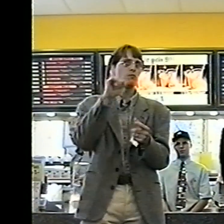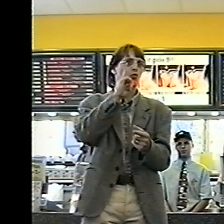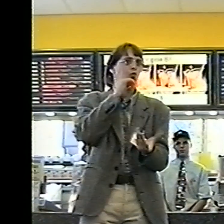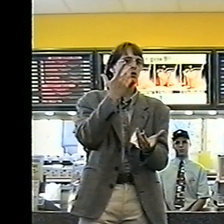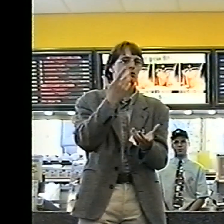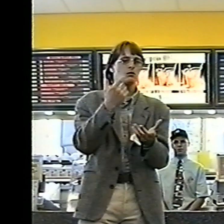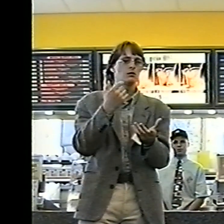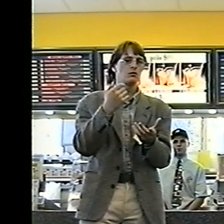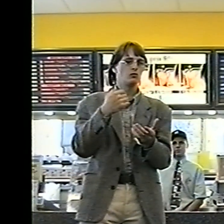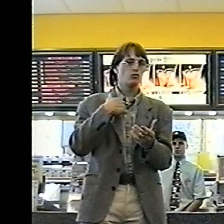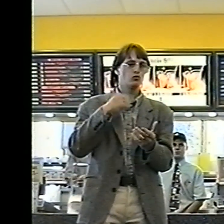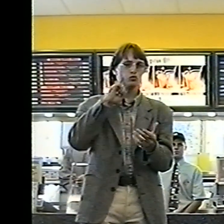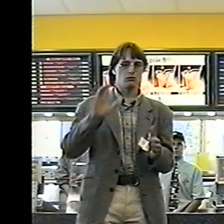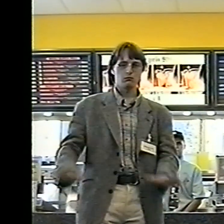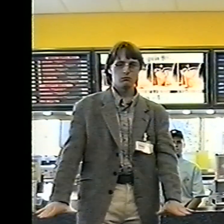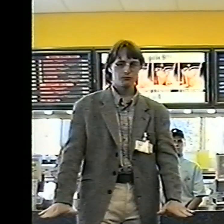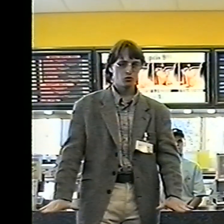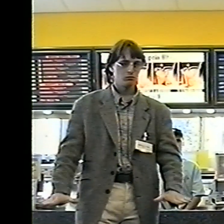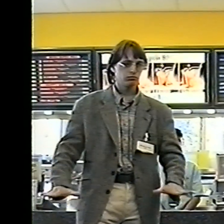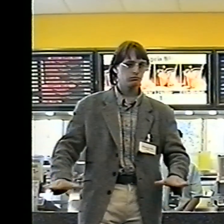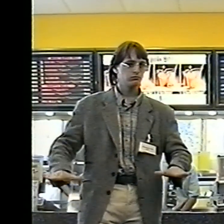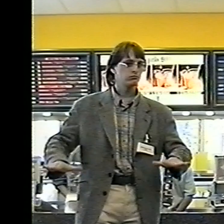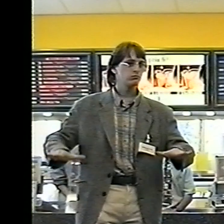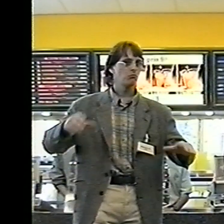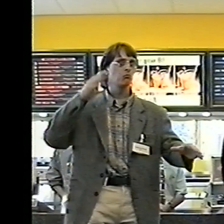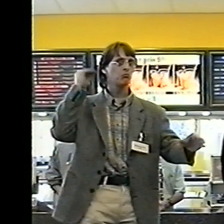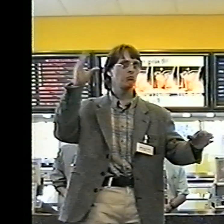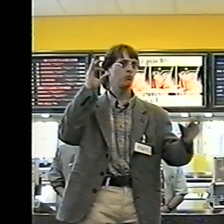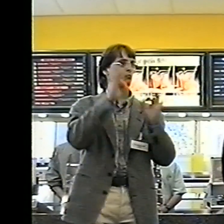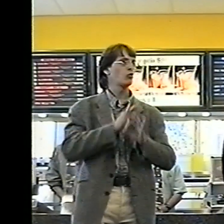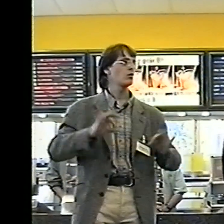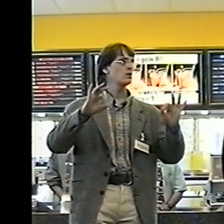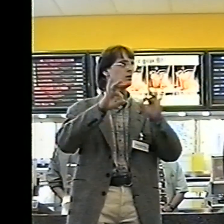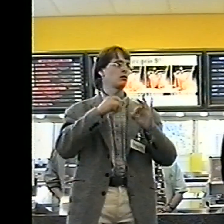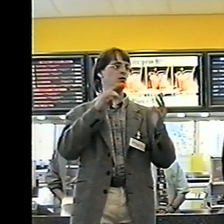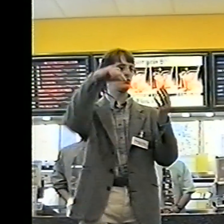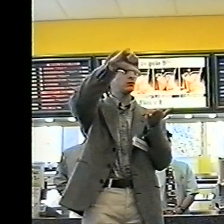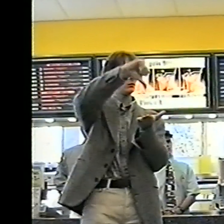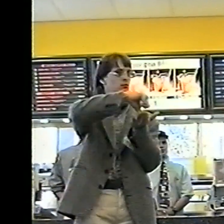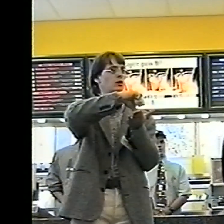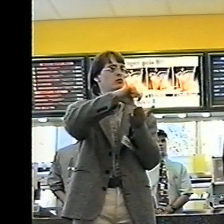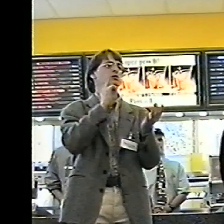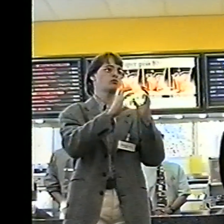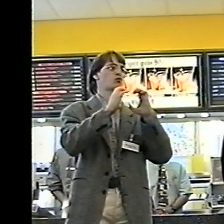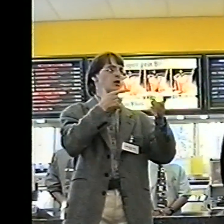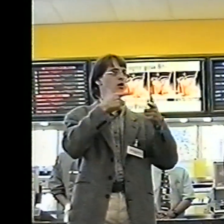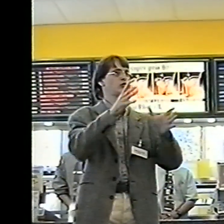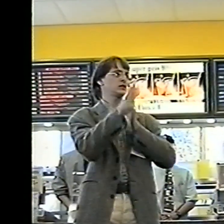et surtout en ce qui concerne la politique. Les sourds n'ont pas accès aux